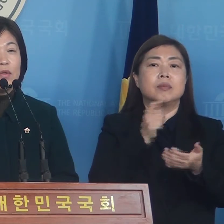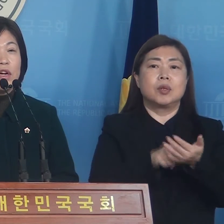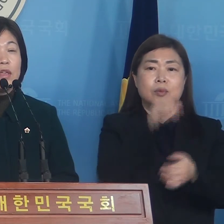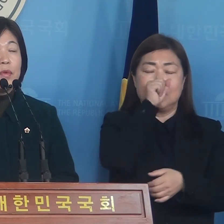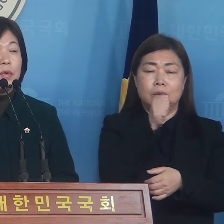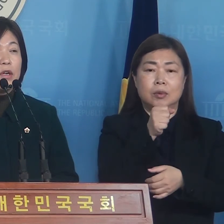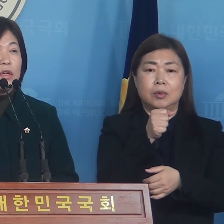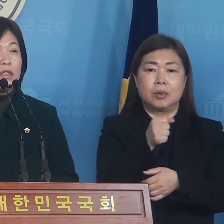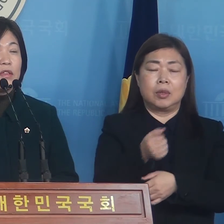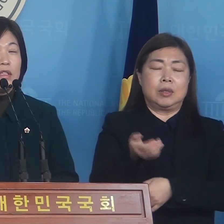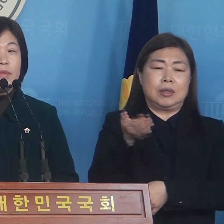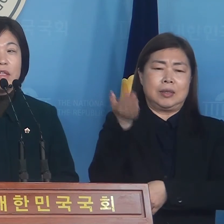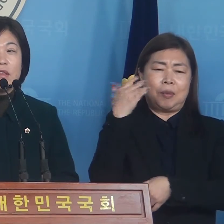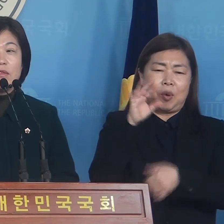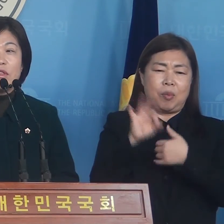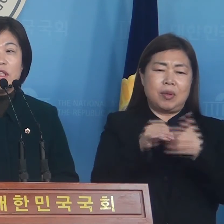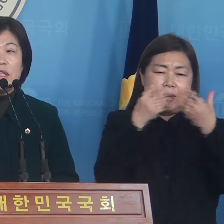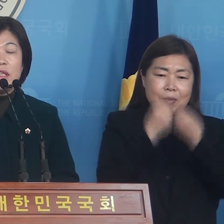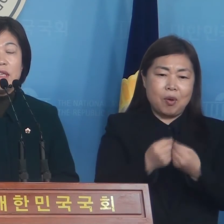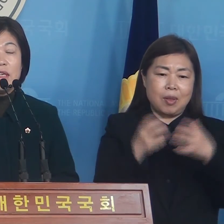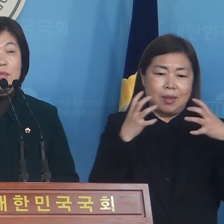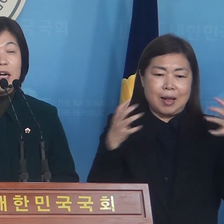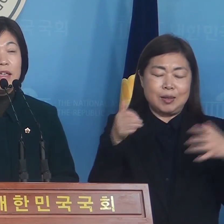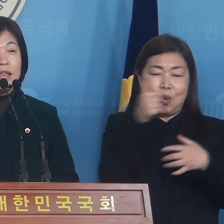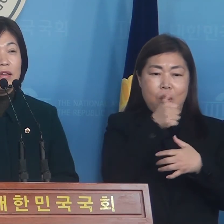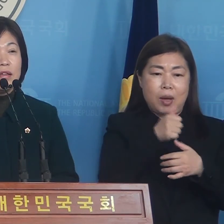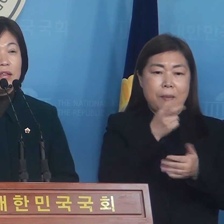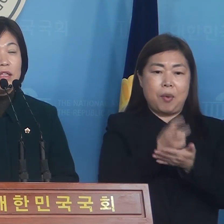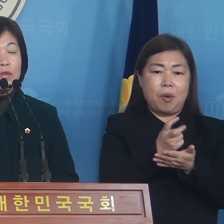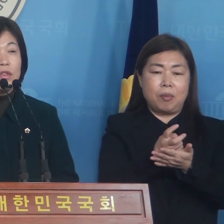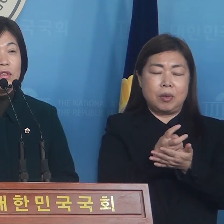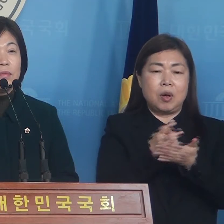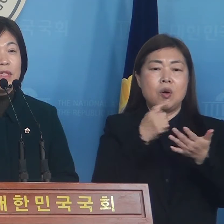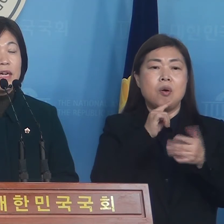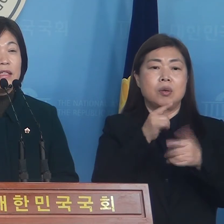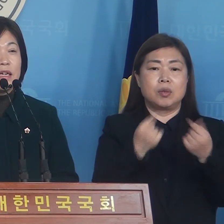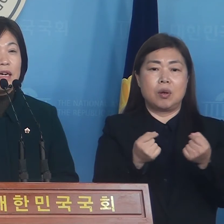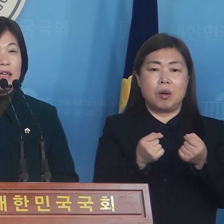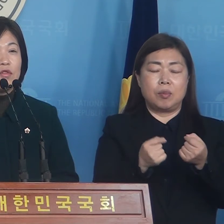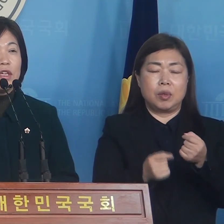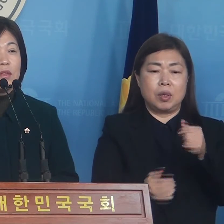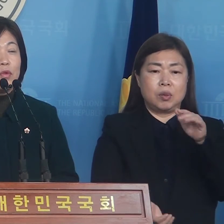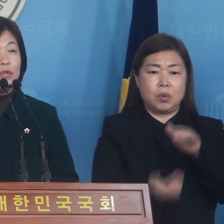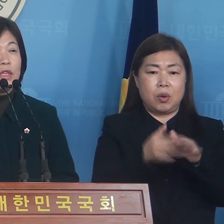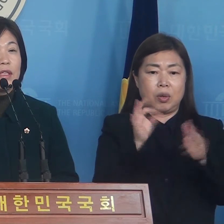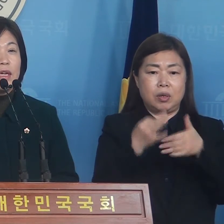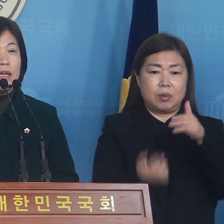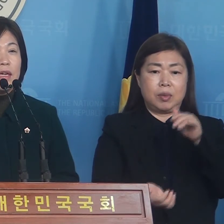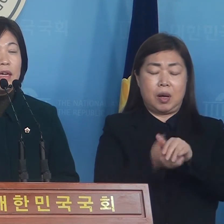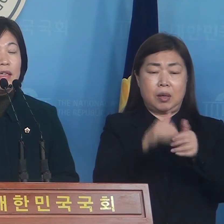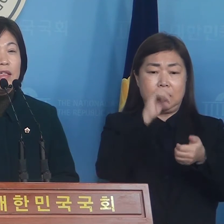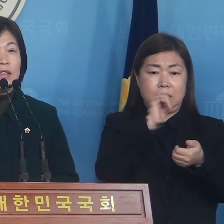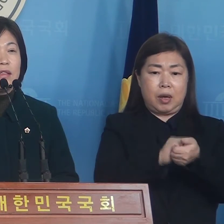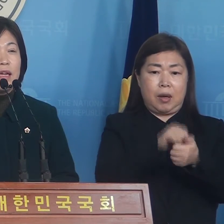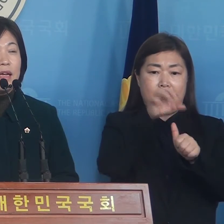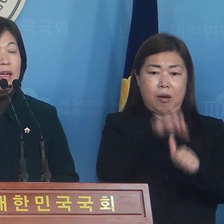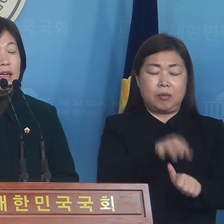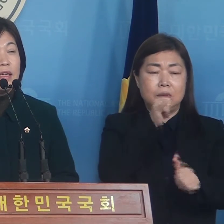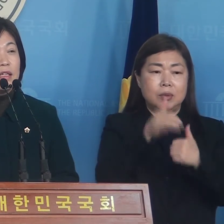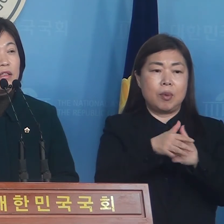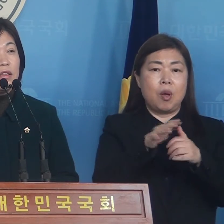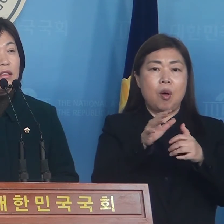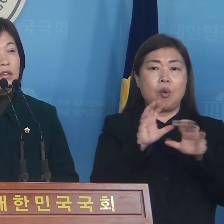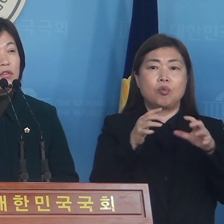이제 살찐고양이법이라고 해서 저희 심상정 의원이 발의했던 최고임금 상한제가 국회에서 보류 상태에 있을